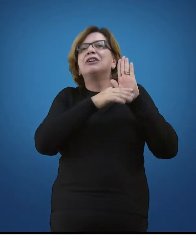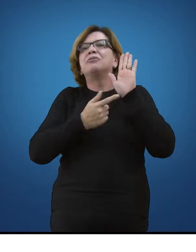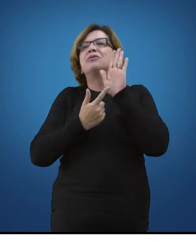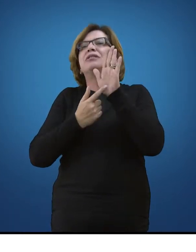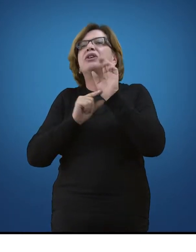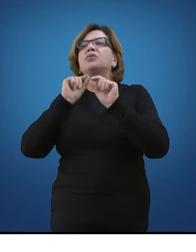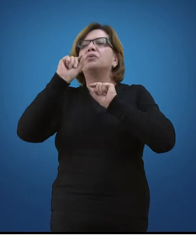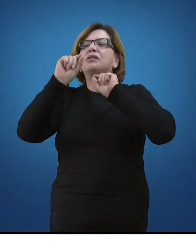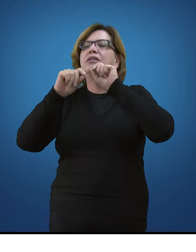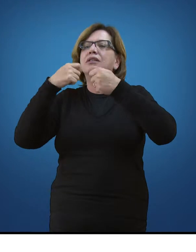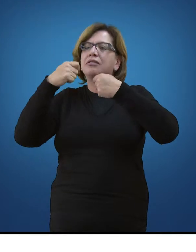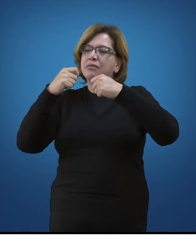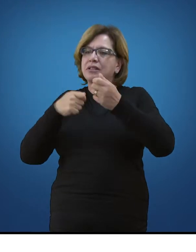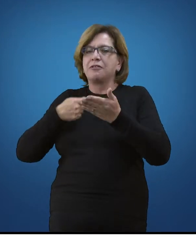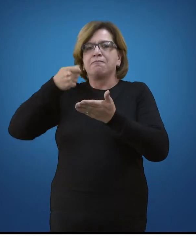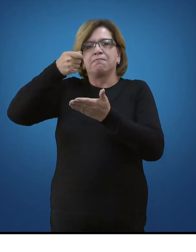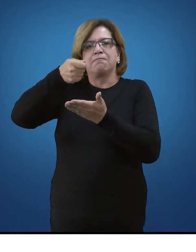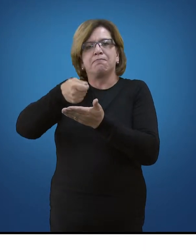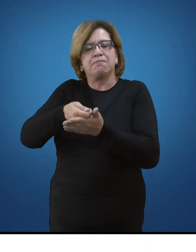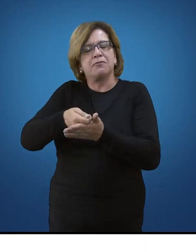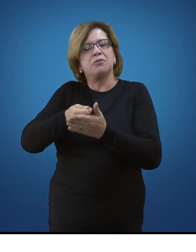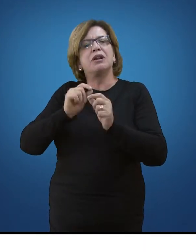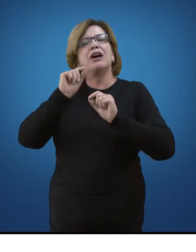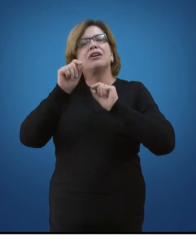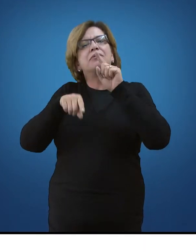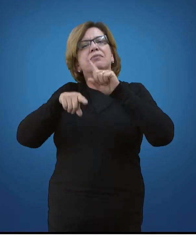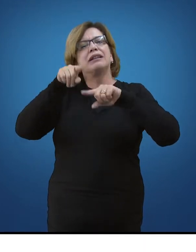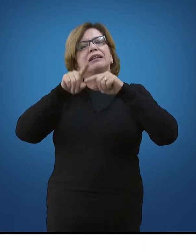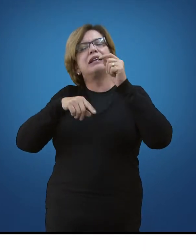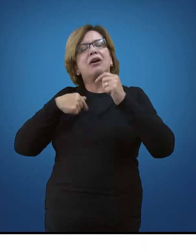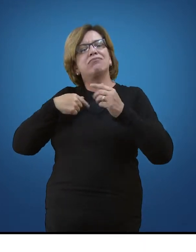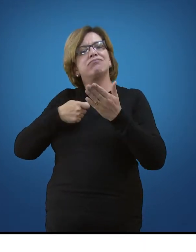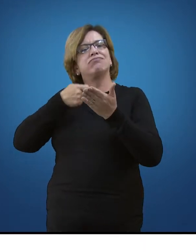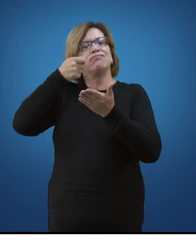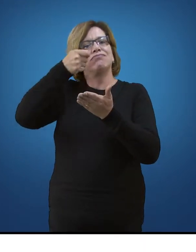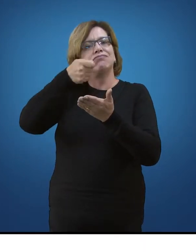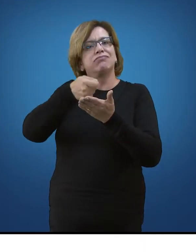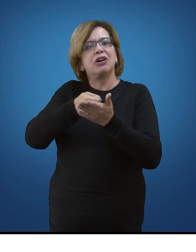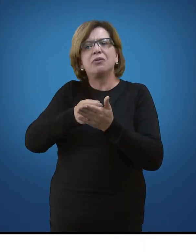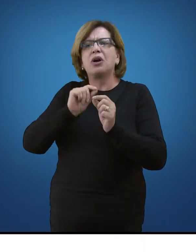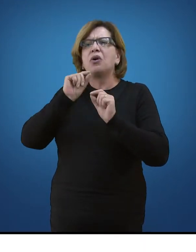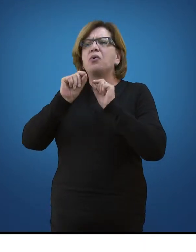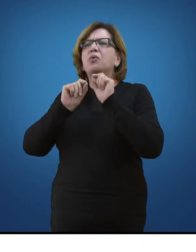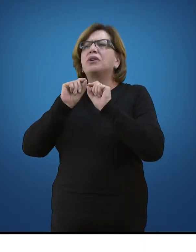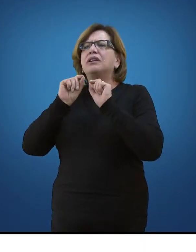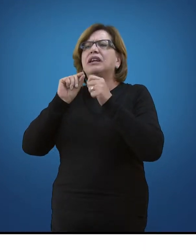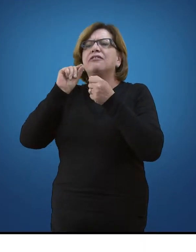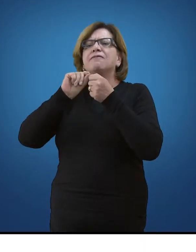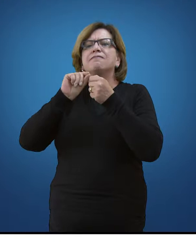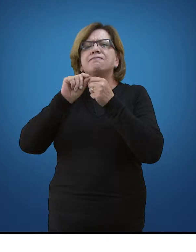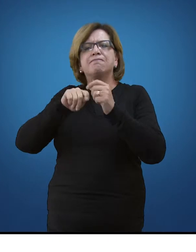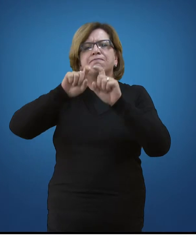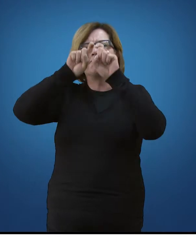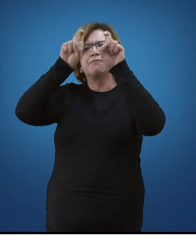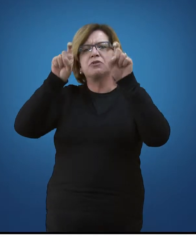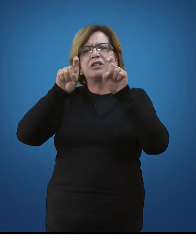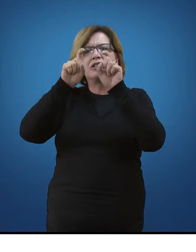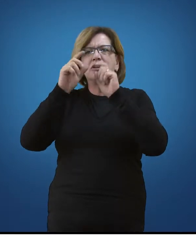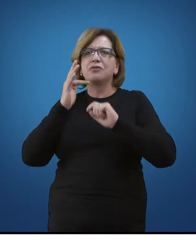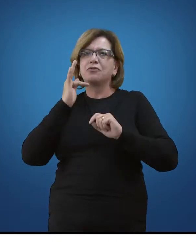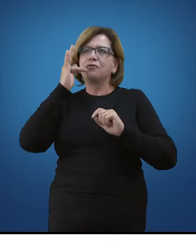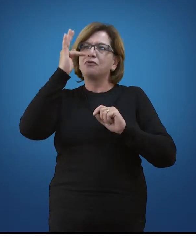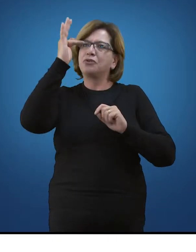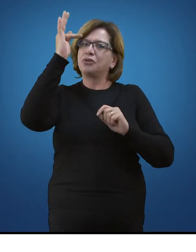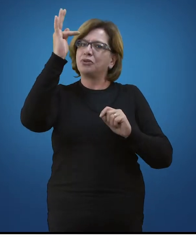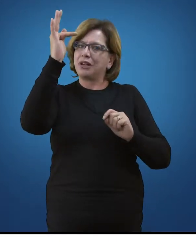de informática, que tipo de material eu vou adquirir, para que servirá aquilo, para